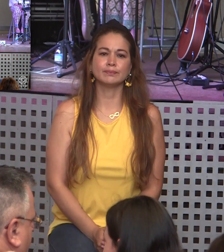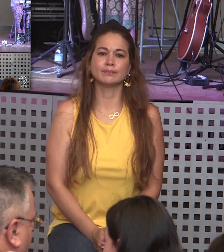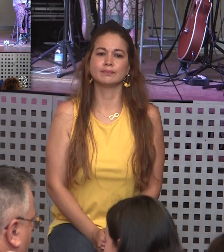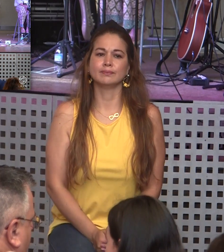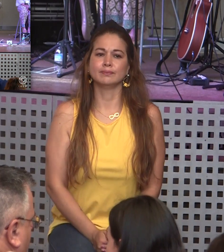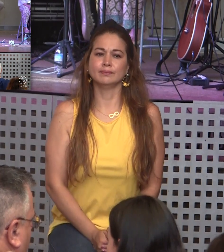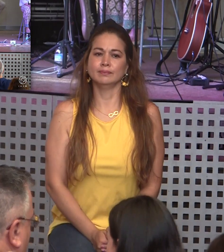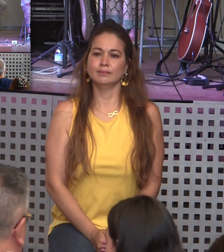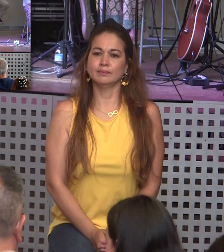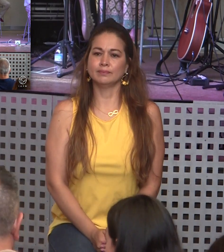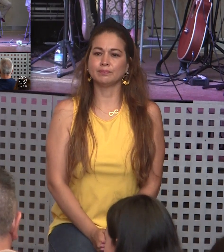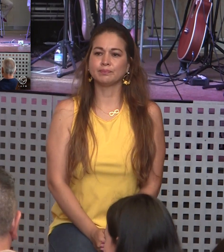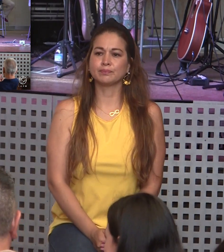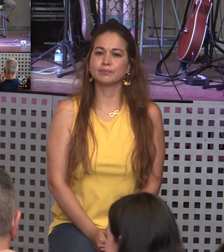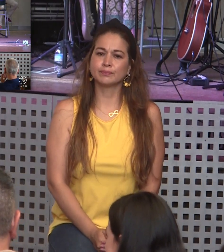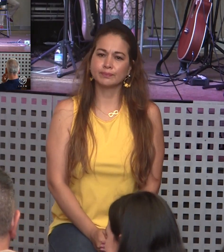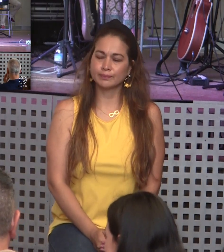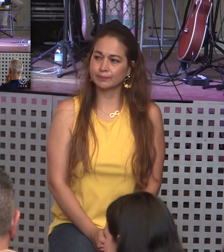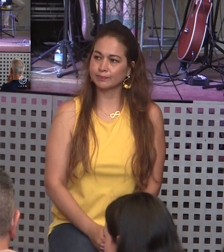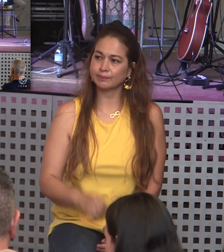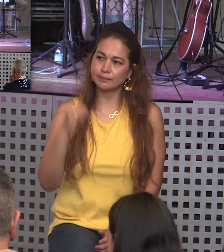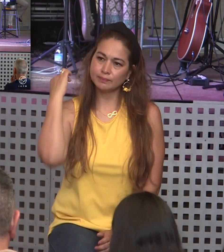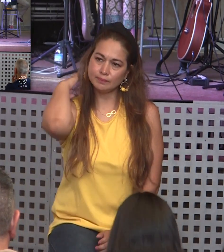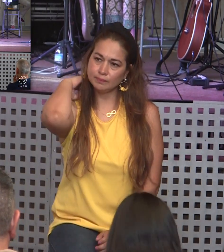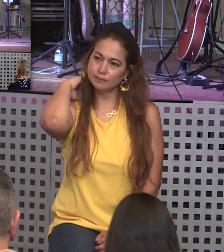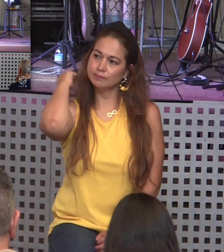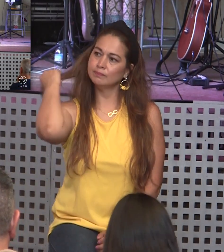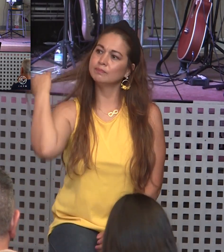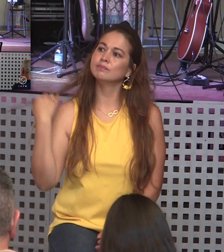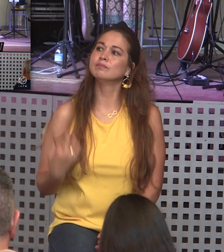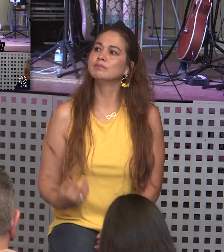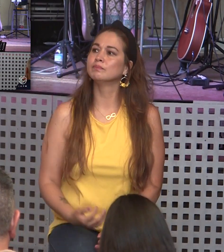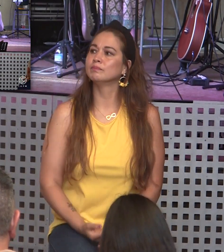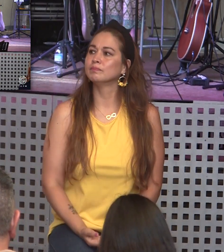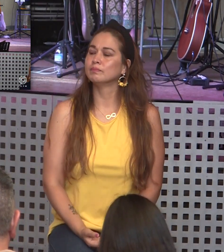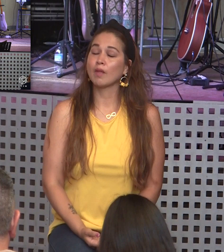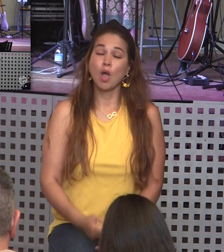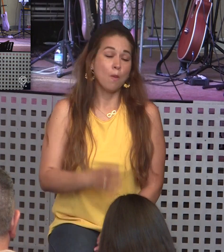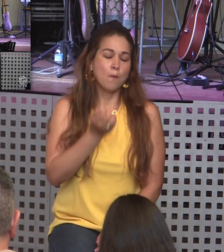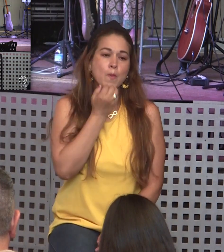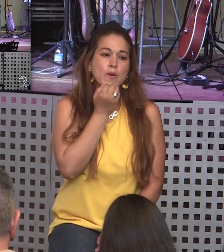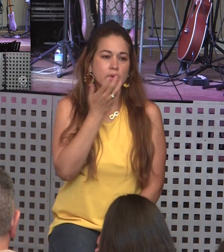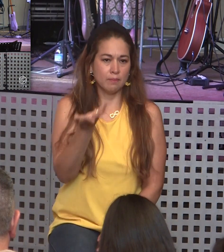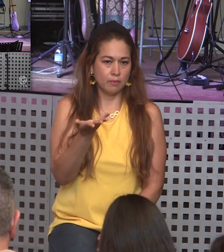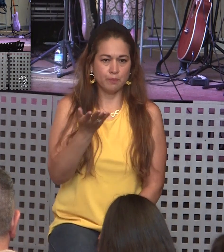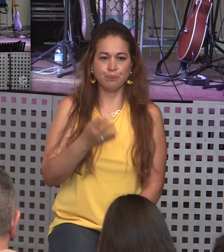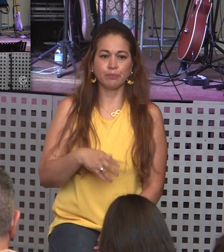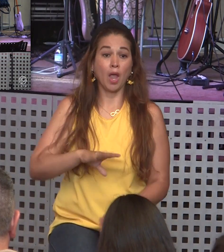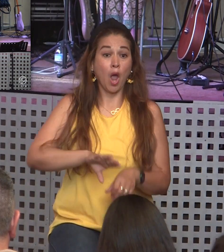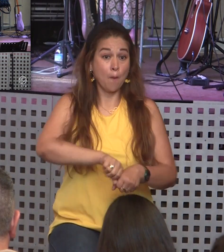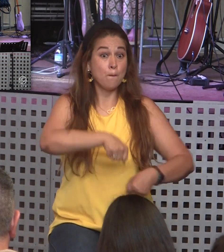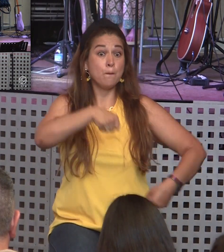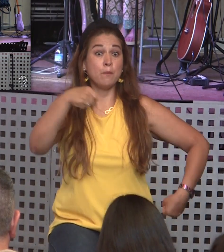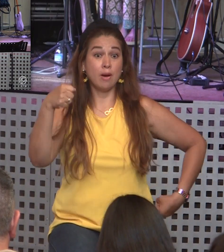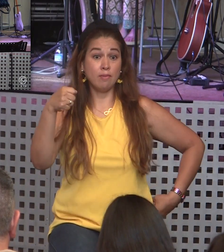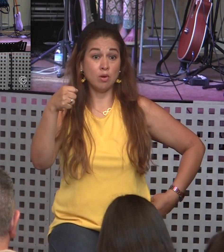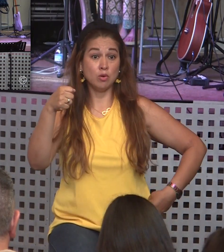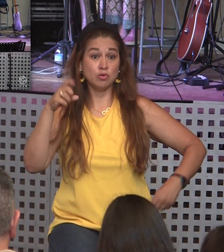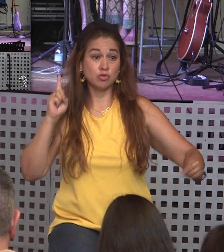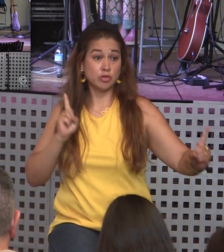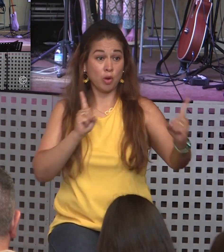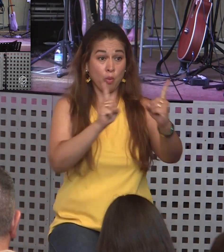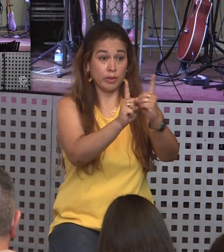que tenemos que saber establecer. Por ejemplo, Pablo se encuentra con unos discípulos, Hechos